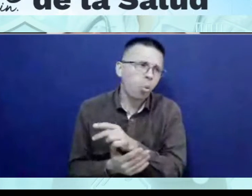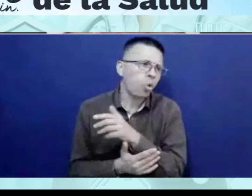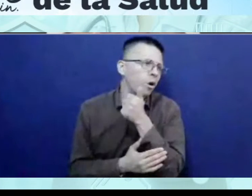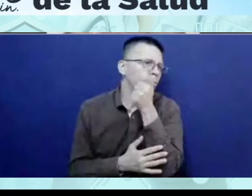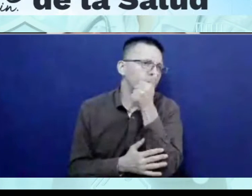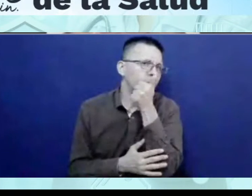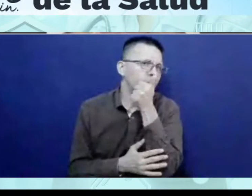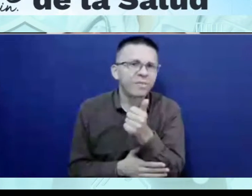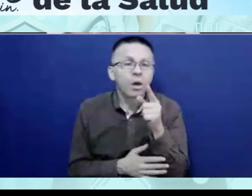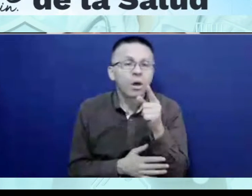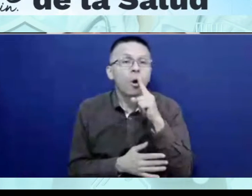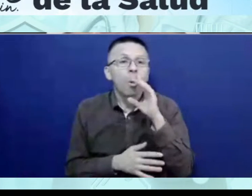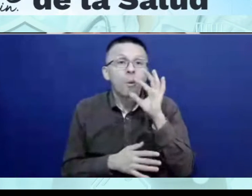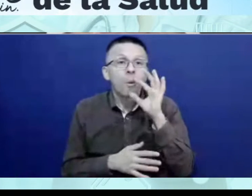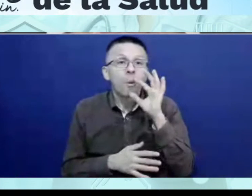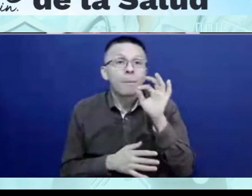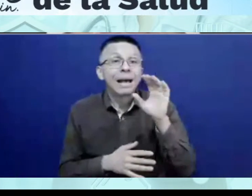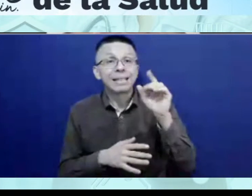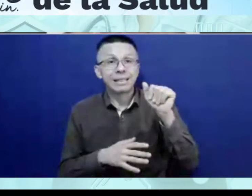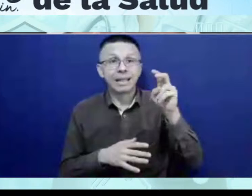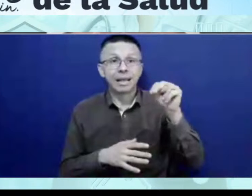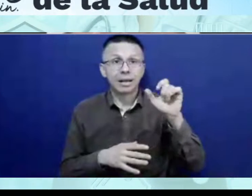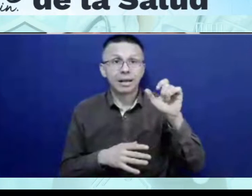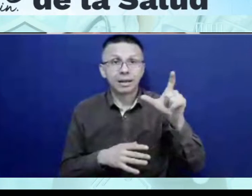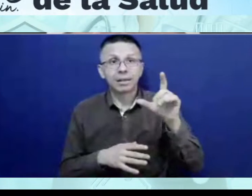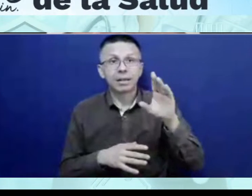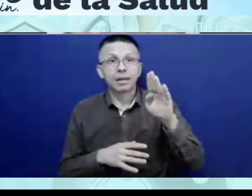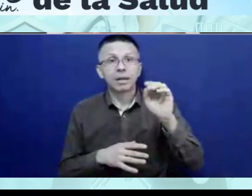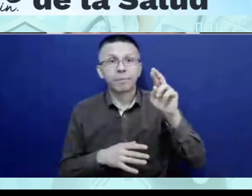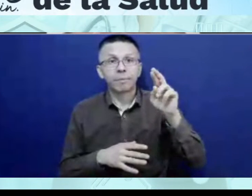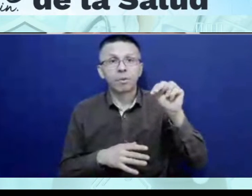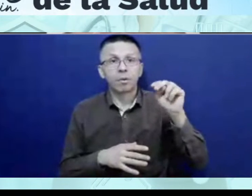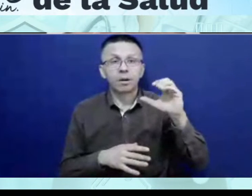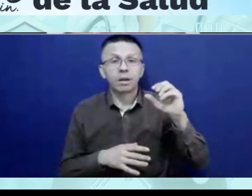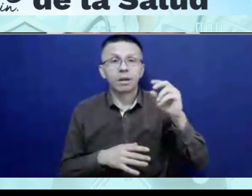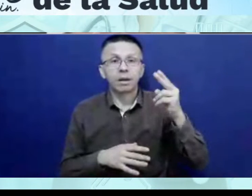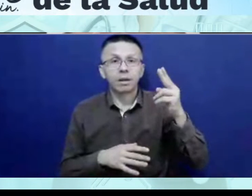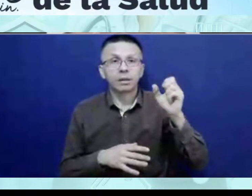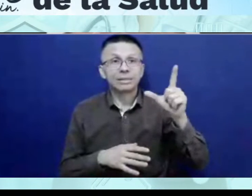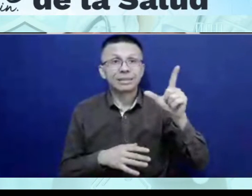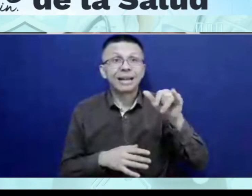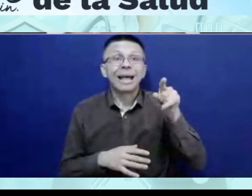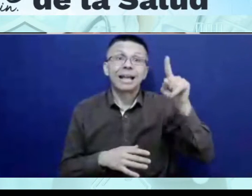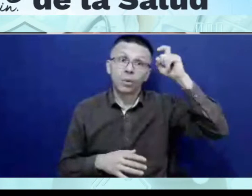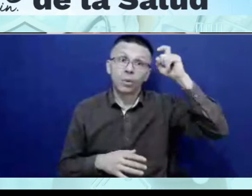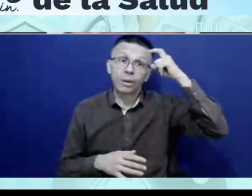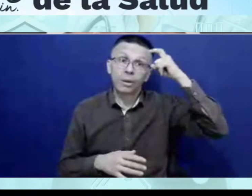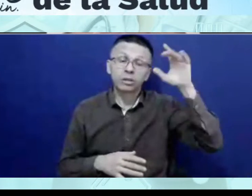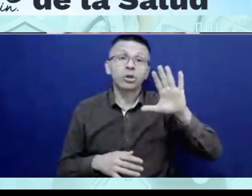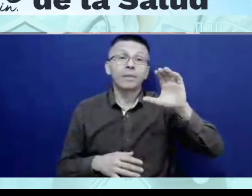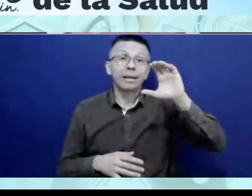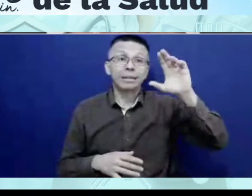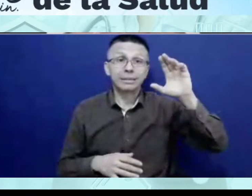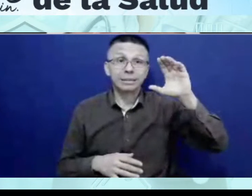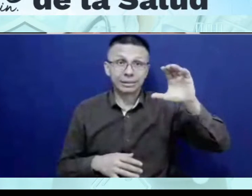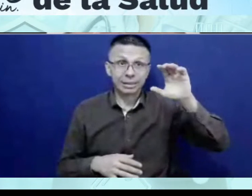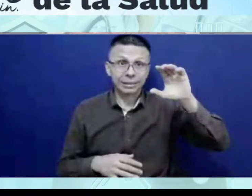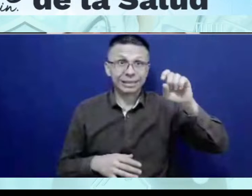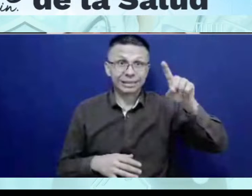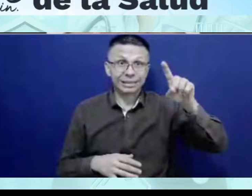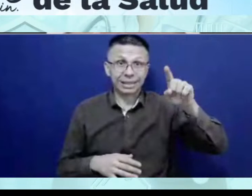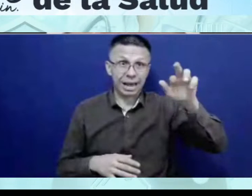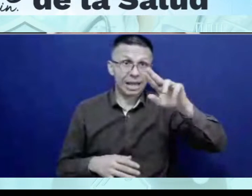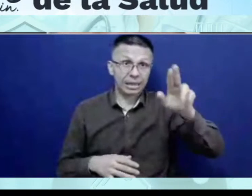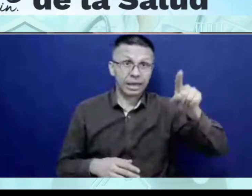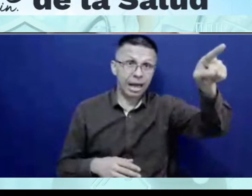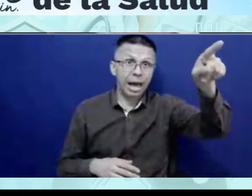Daniel Bornacelli, vea, de la Oficina de Política Social de la Gobernación del Departamento de Cesar. Tenemos una audiencia ahorita que nos están